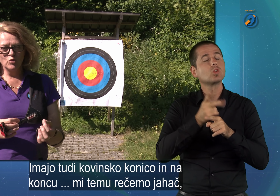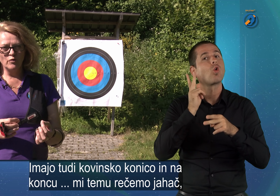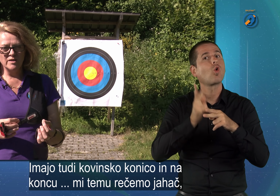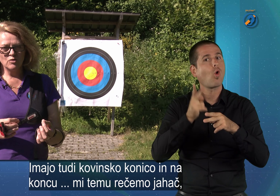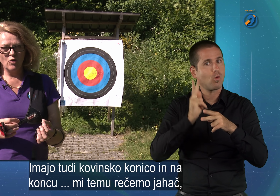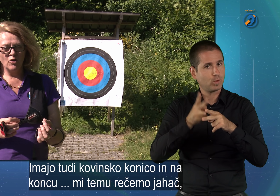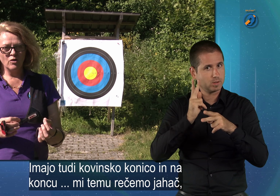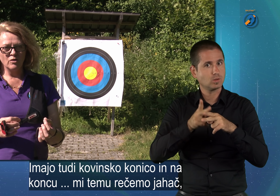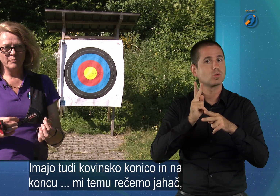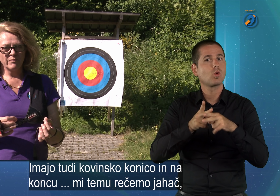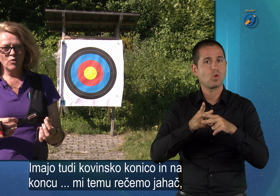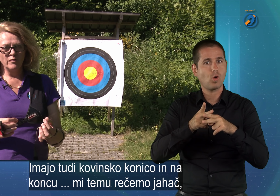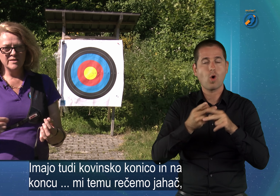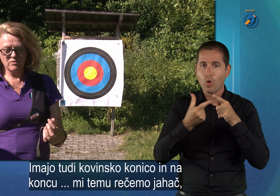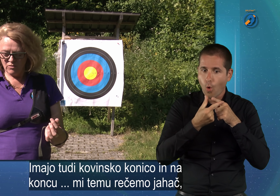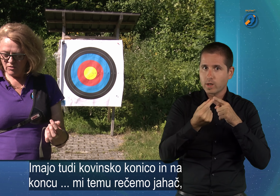Imajo tudi